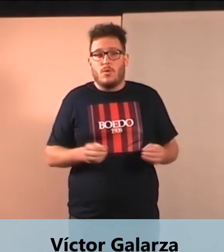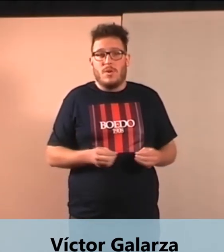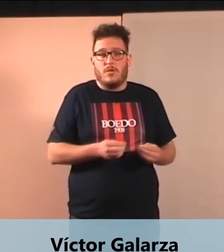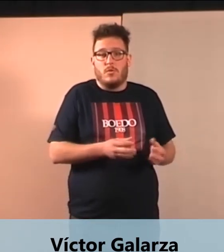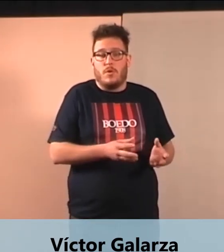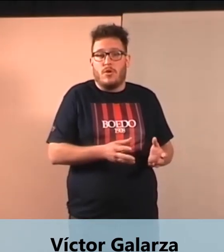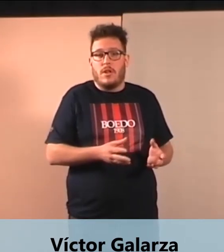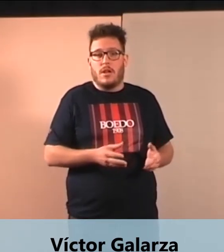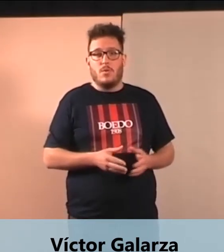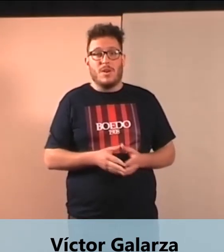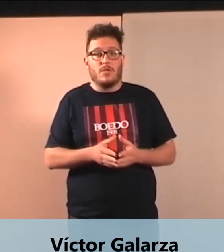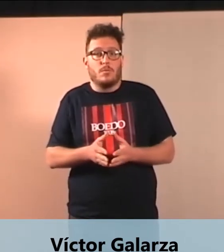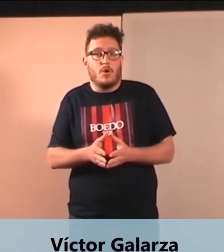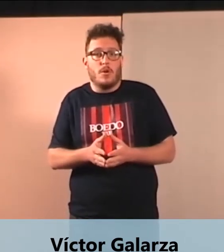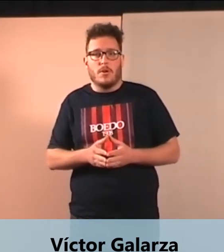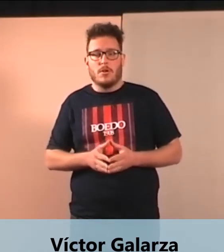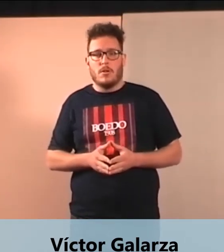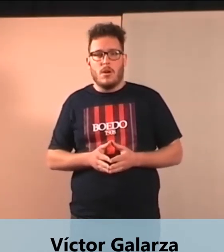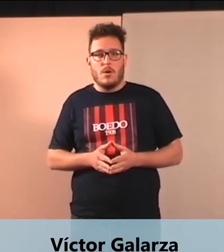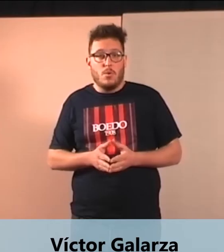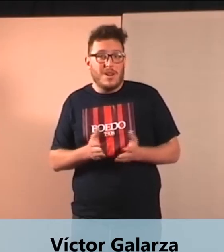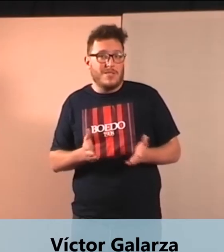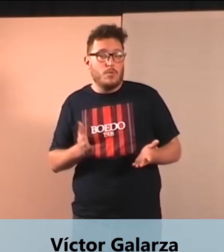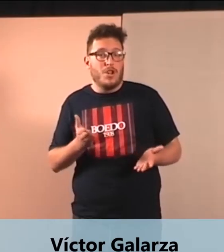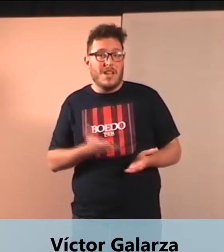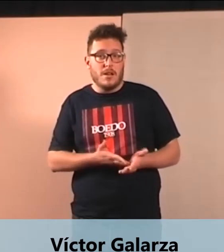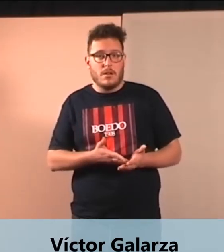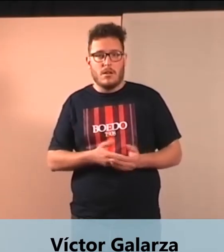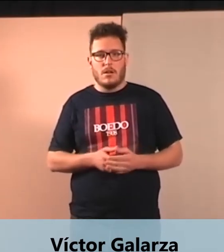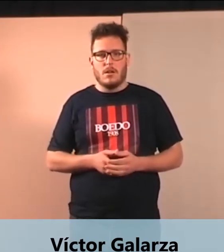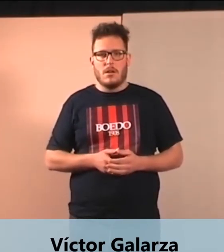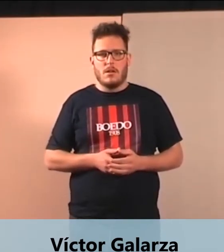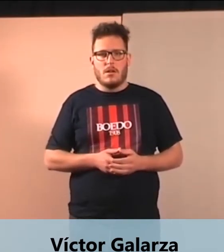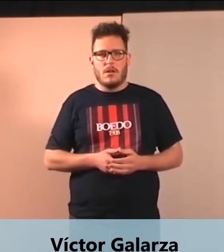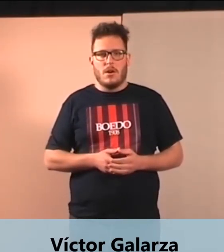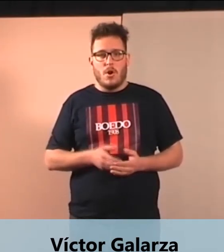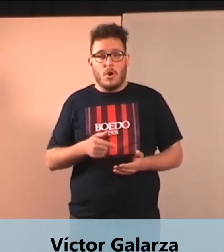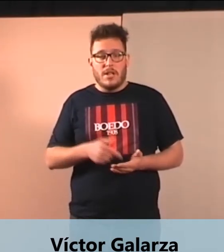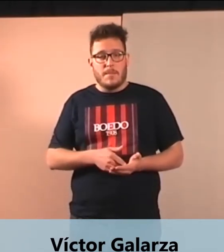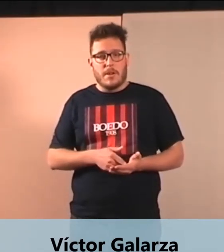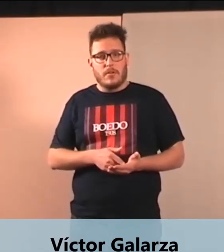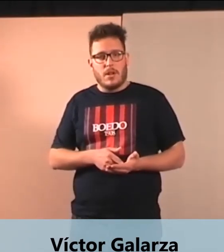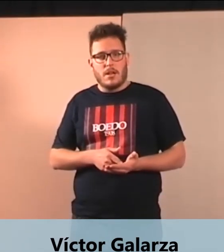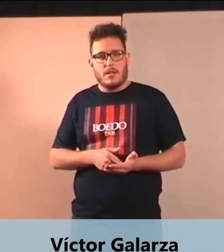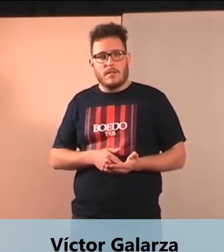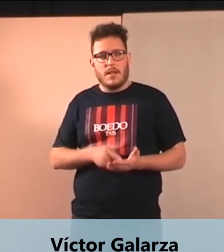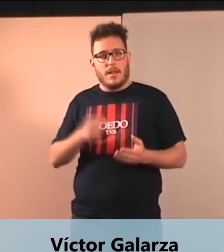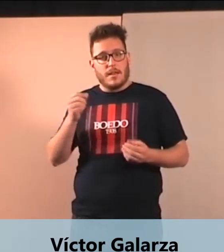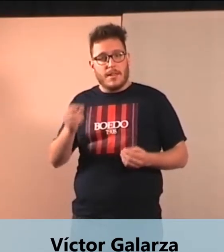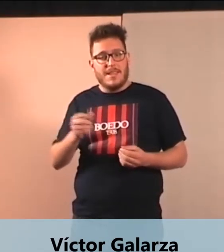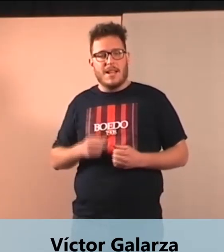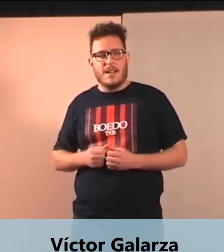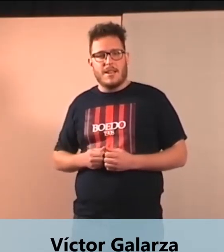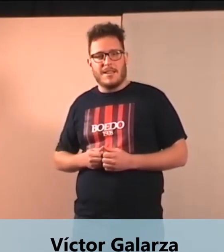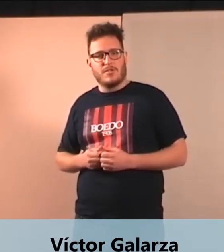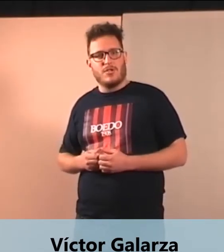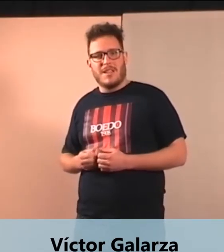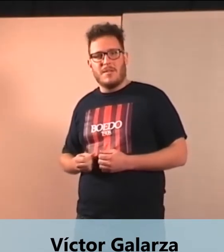nunca se supo dónde, nunca se supo cómo Nunca se supo quién Hoy estas personas que tiran, que son tan